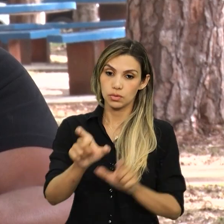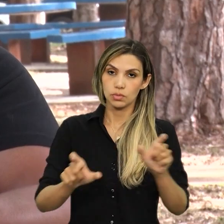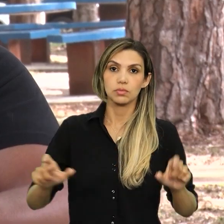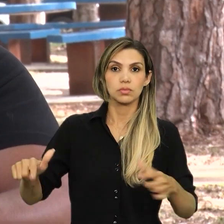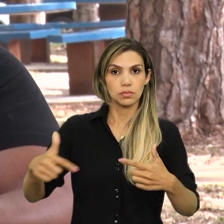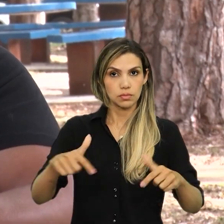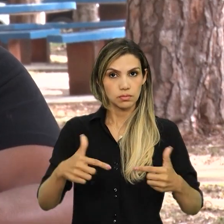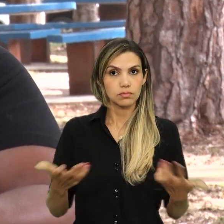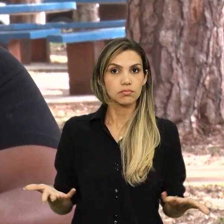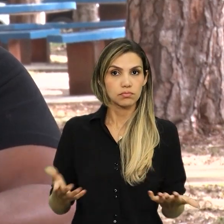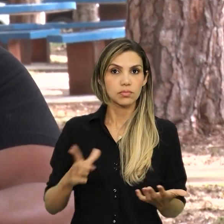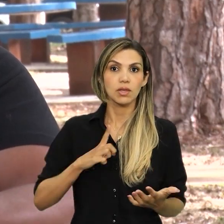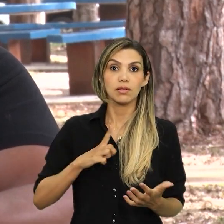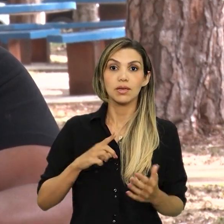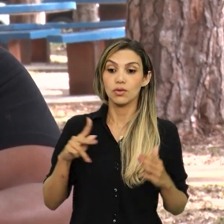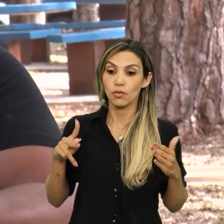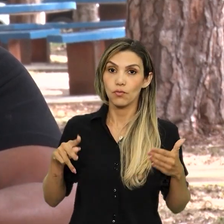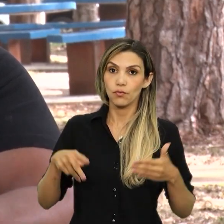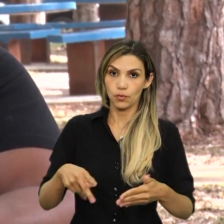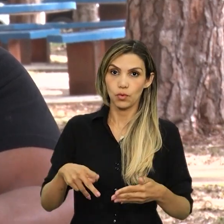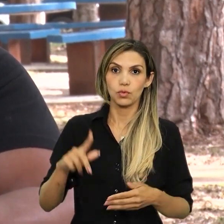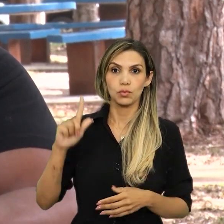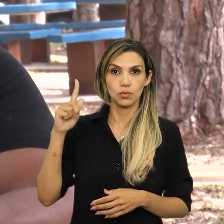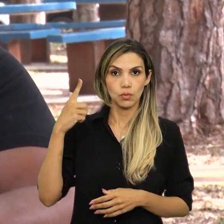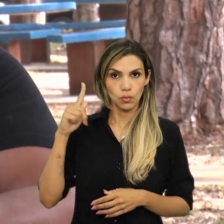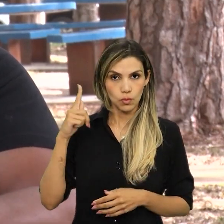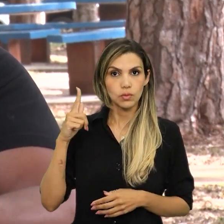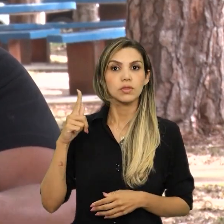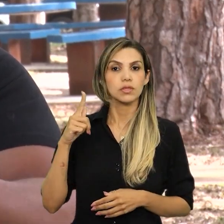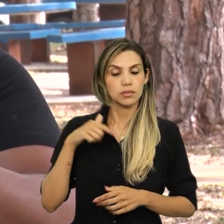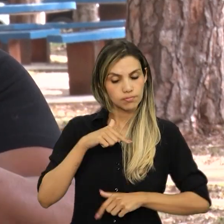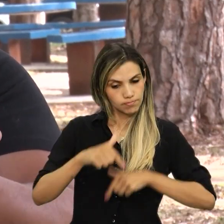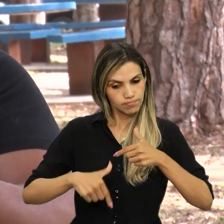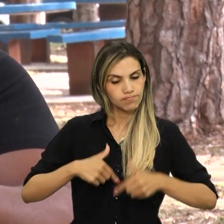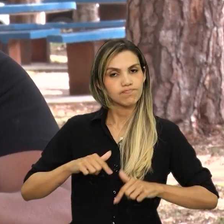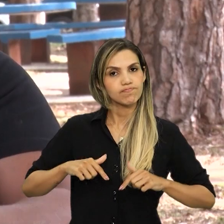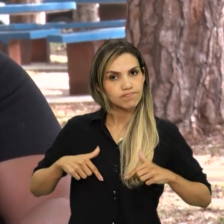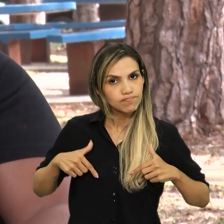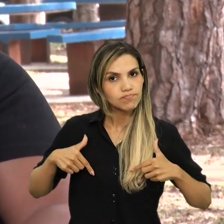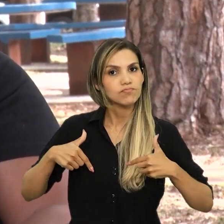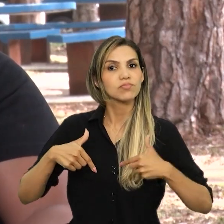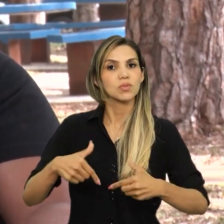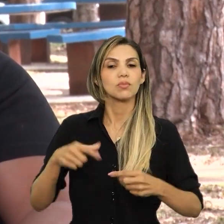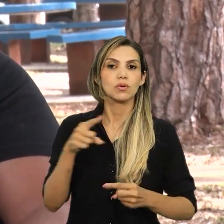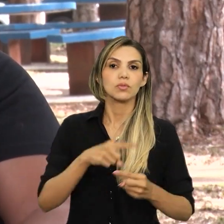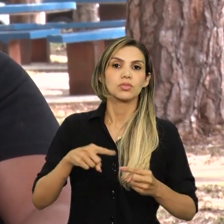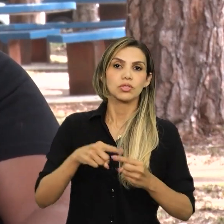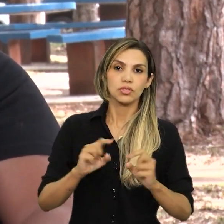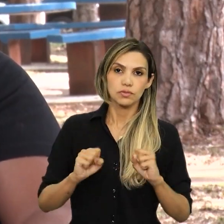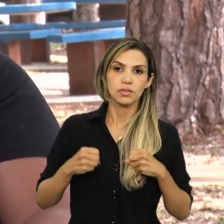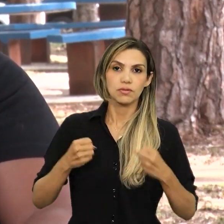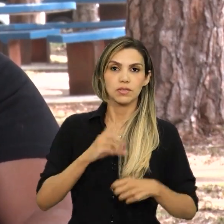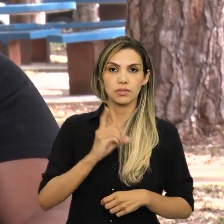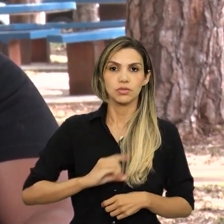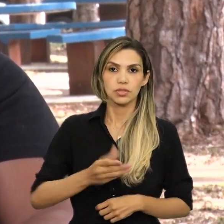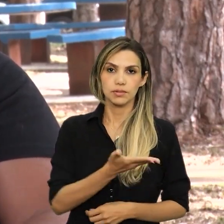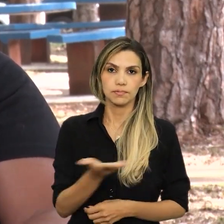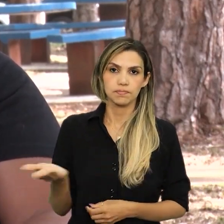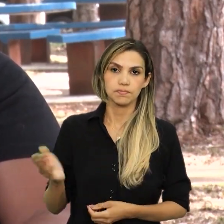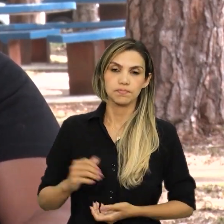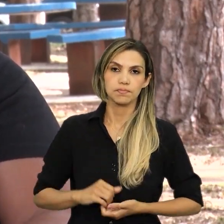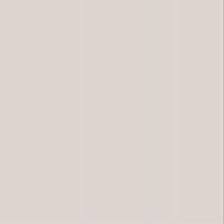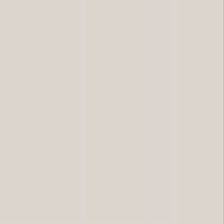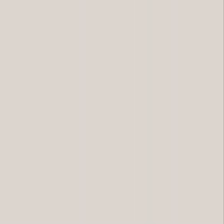né? Então a gente tem um Fórum Goiano que atua bastante, né, nesse sentido de defender os direitos dos trabalhadores e das trabalhadoras.